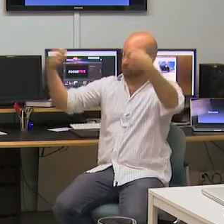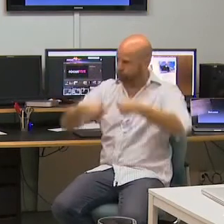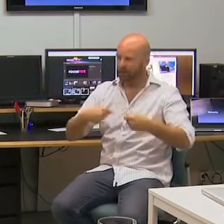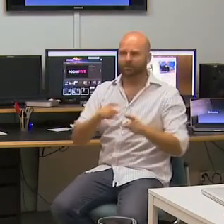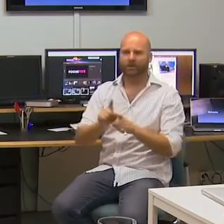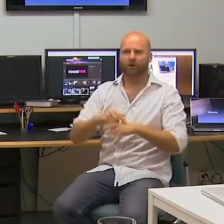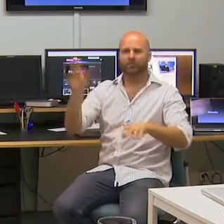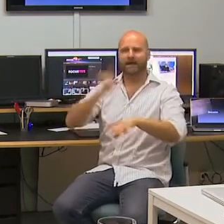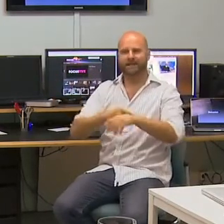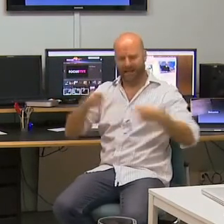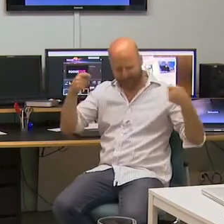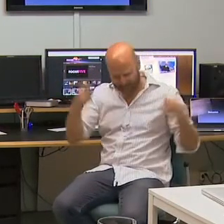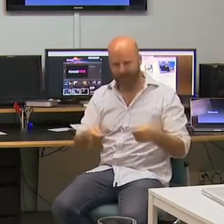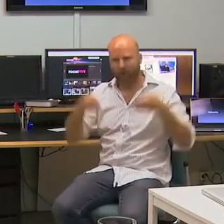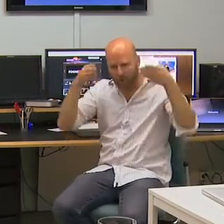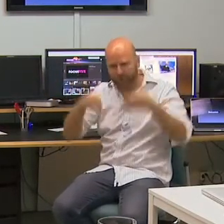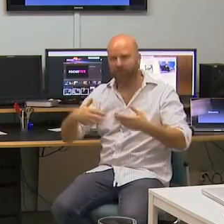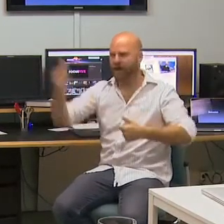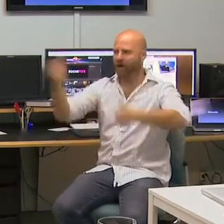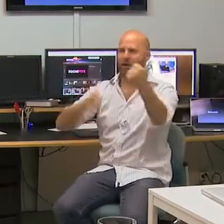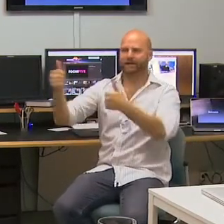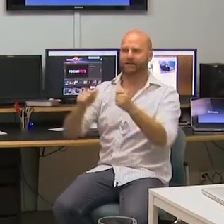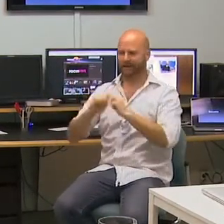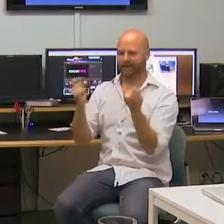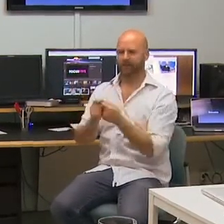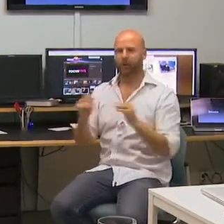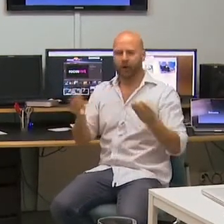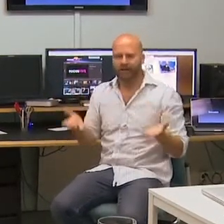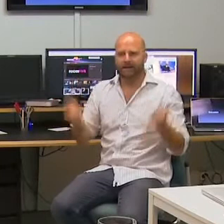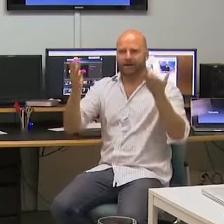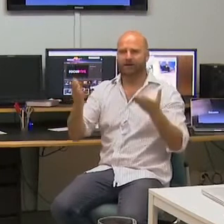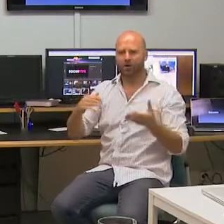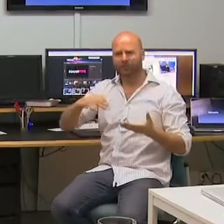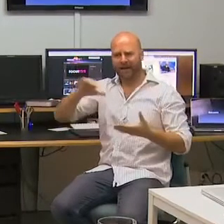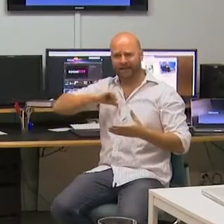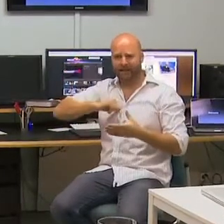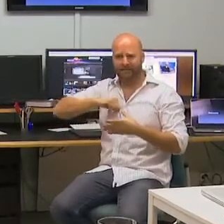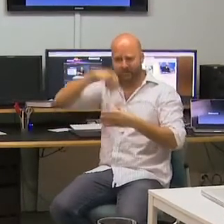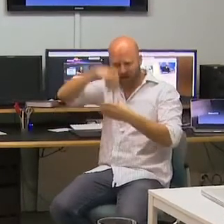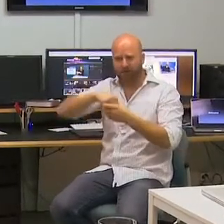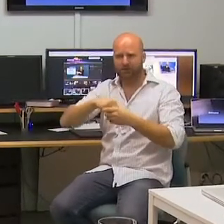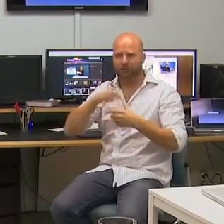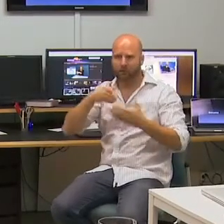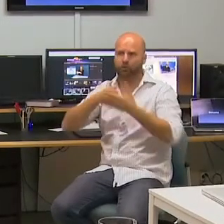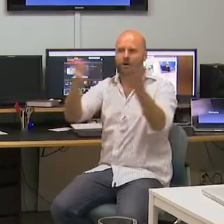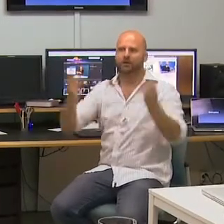Fernsehen, naja, die Zusammenarbeit ist vielleicht nicht so interessant, aber wenn wir Spenden hätten, könnten wir mehr das Team vergrößern, wir könnten